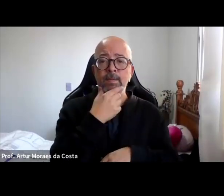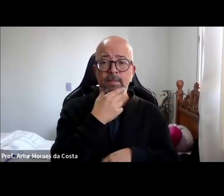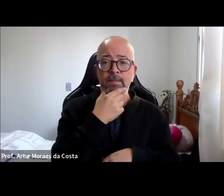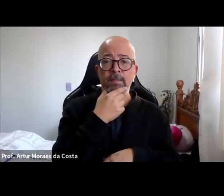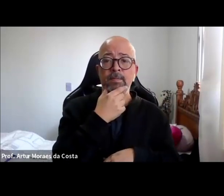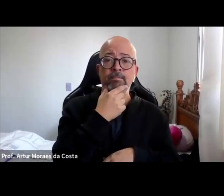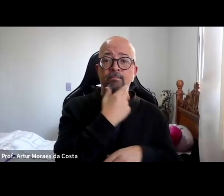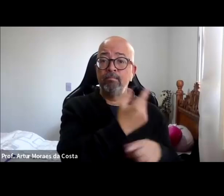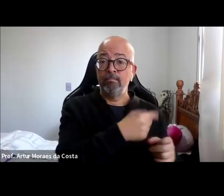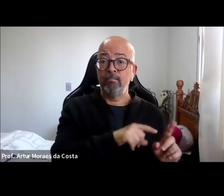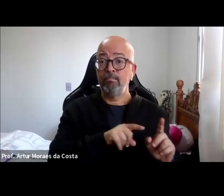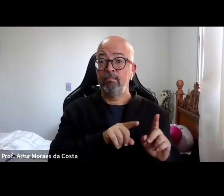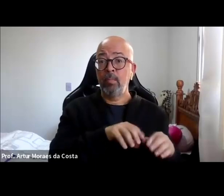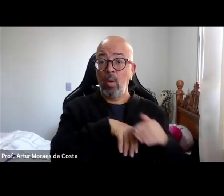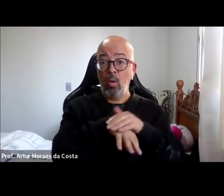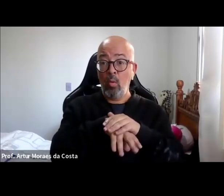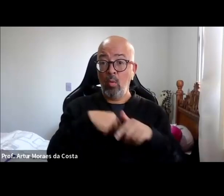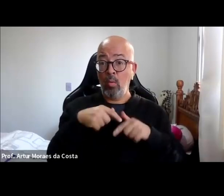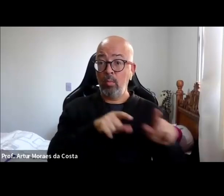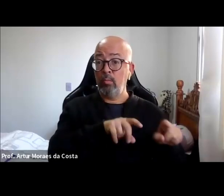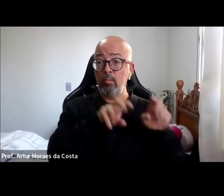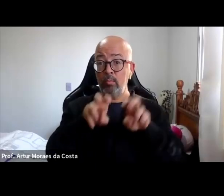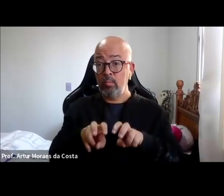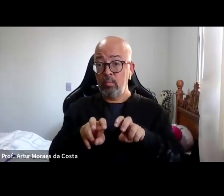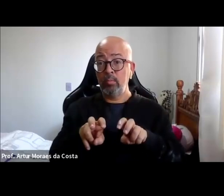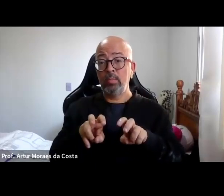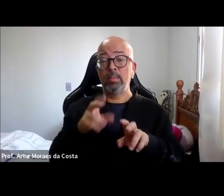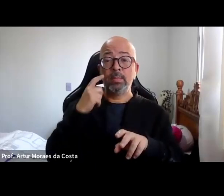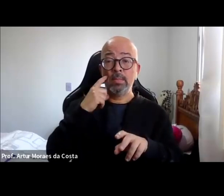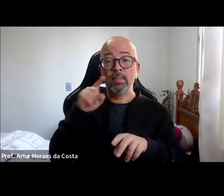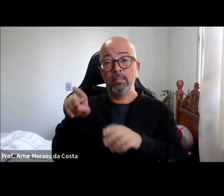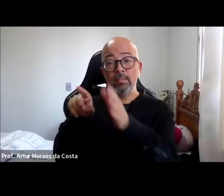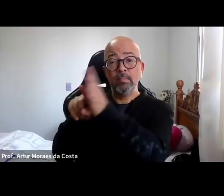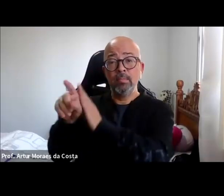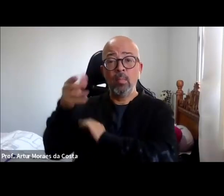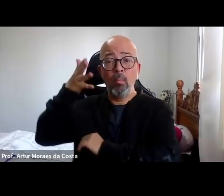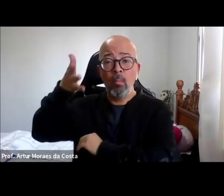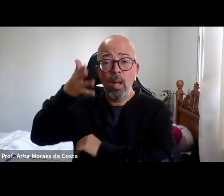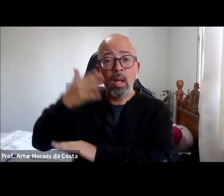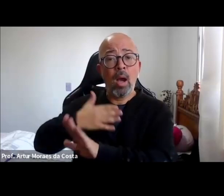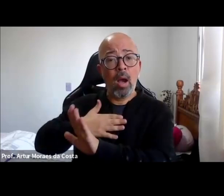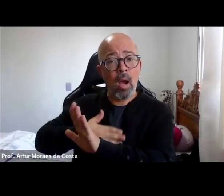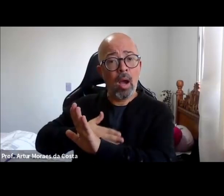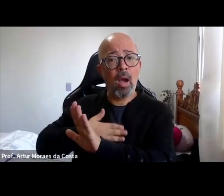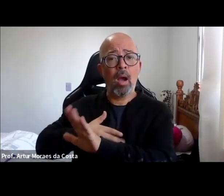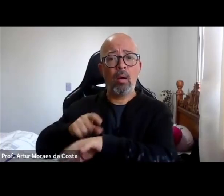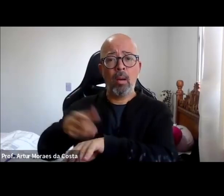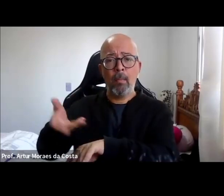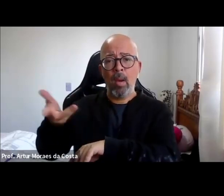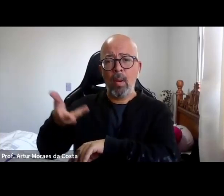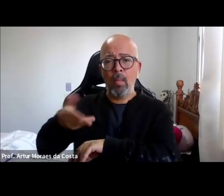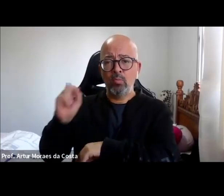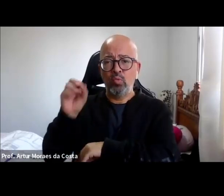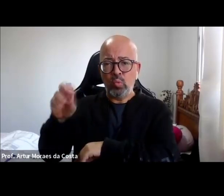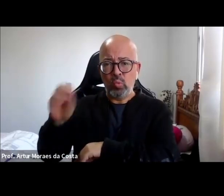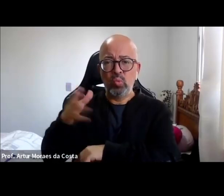la claridad de la velocidad con la que debemos hablar si hay otras personas sordos ciegas presentes pero